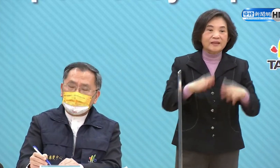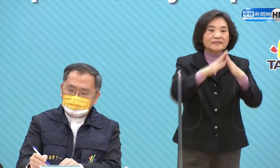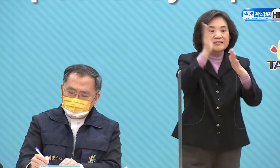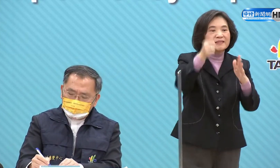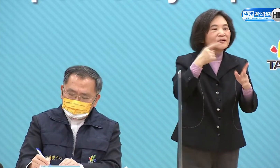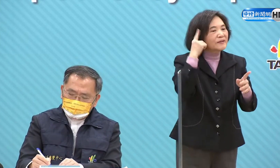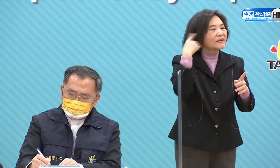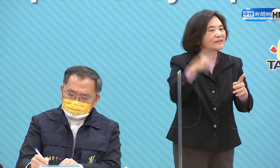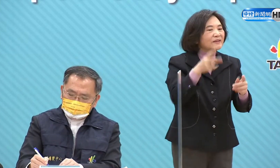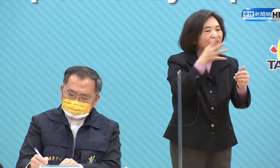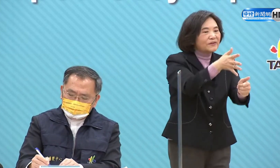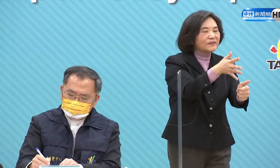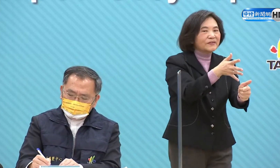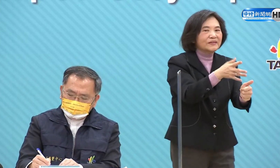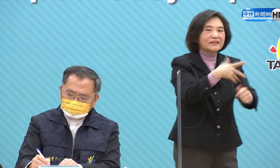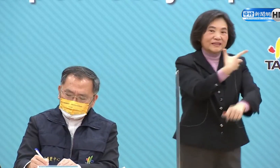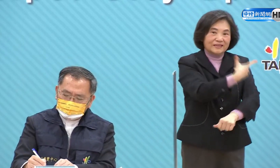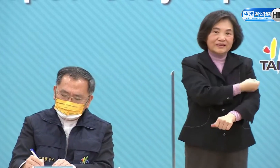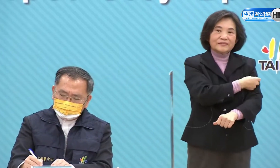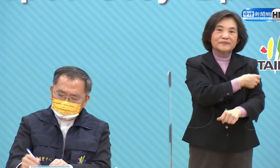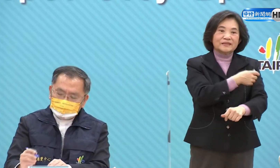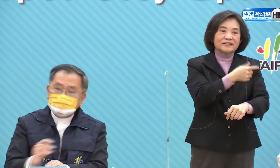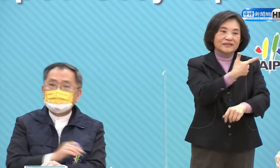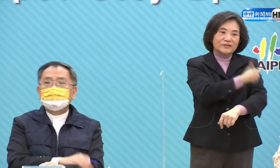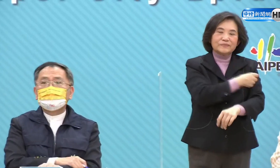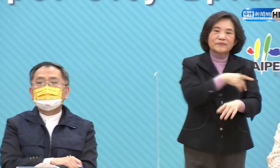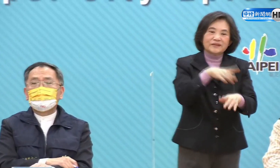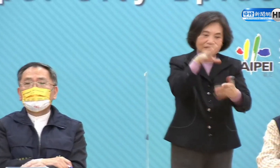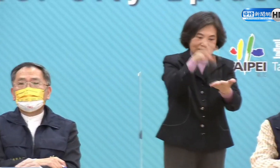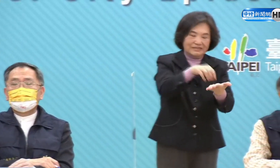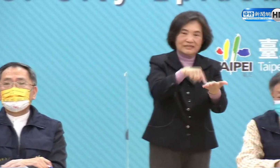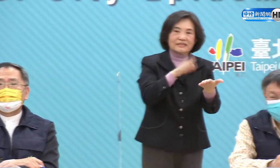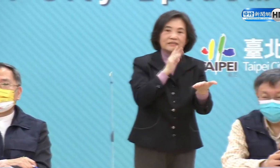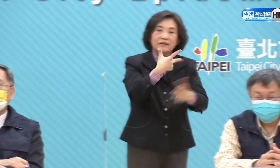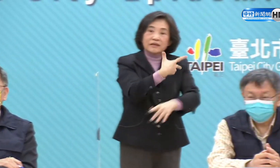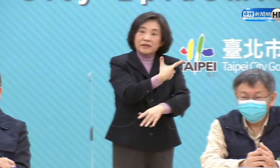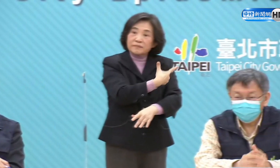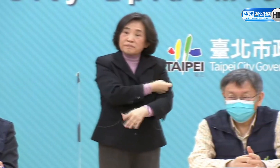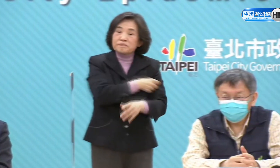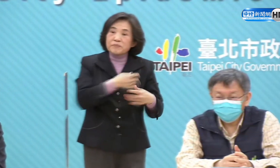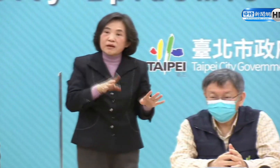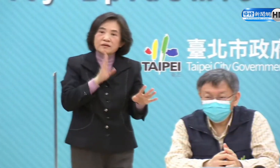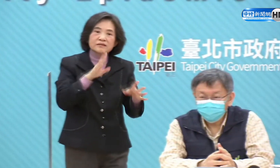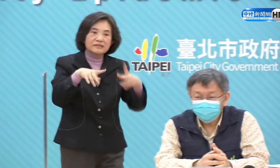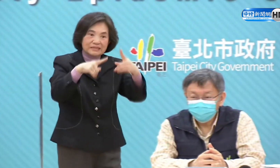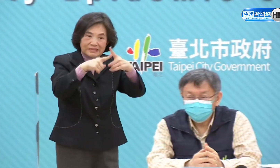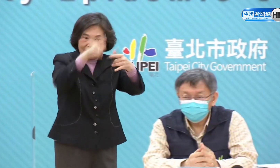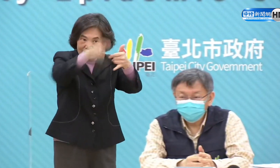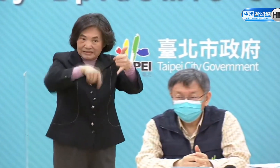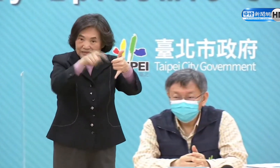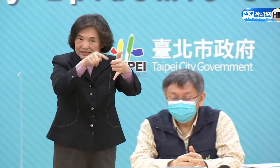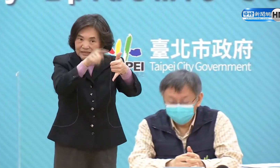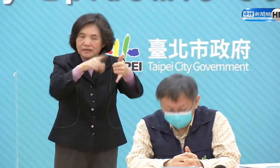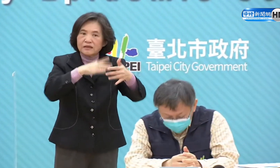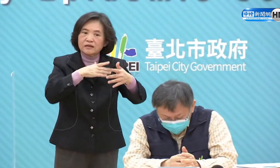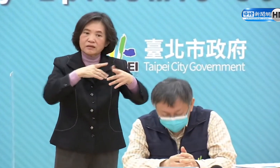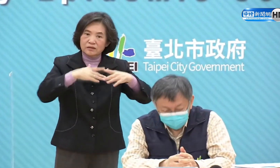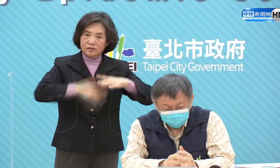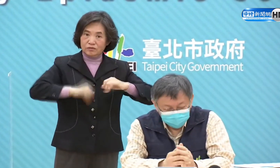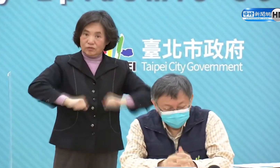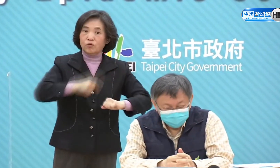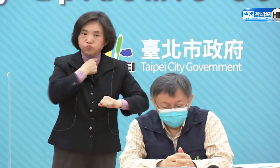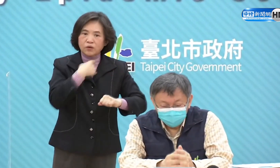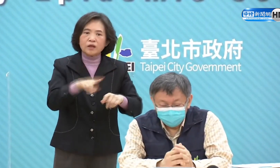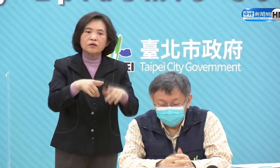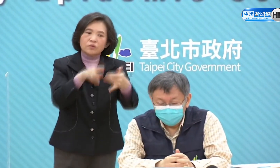市长，不好意思，还是想请教一下有关疫苗护照。那因为其实疫苗的接种，它其实是基于人他本身的一个健康的状况，